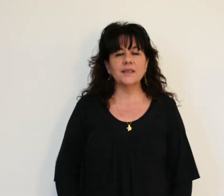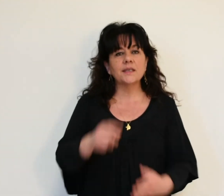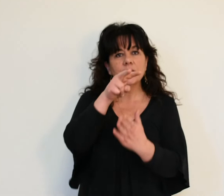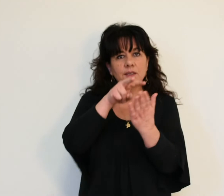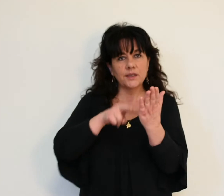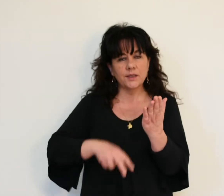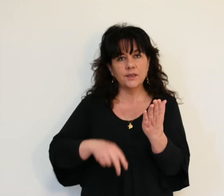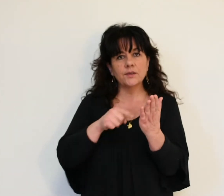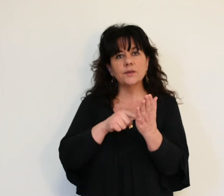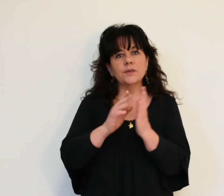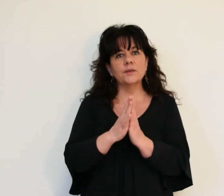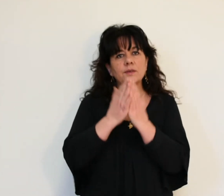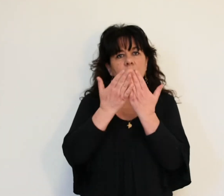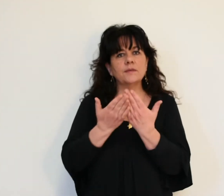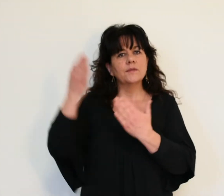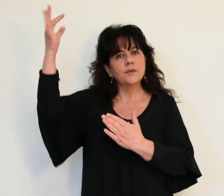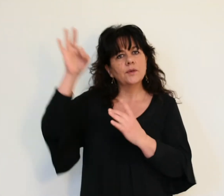Lecture du livre du prophète Jérémie.